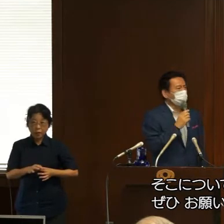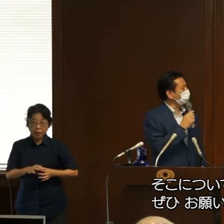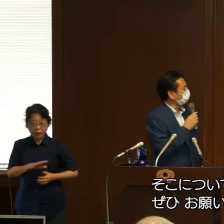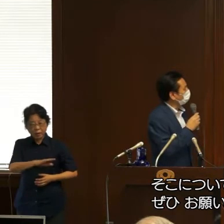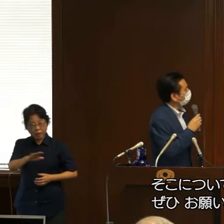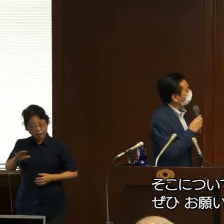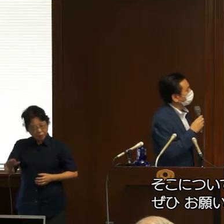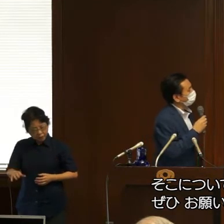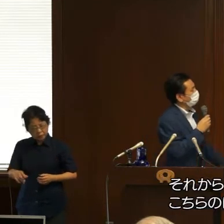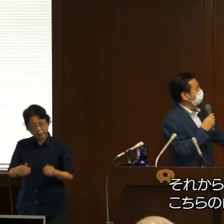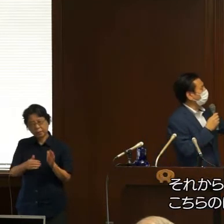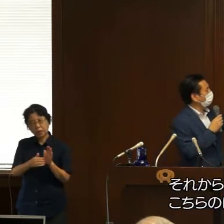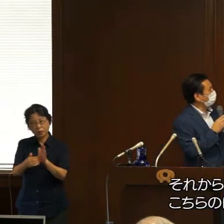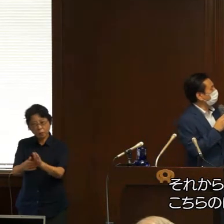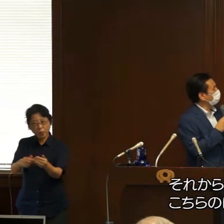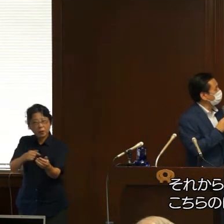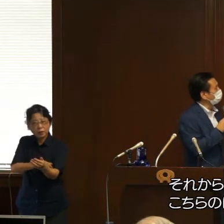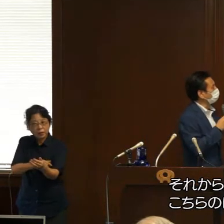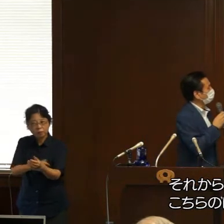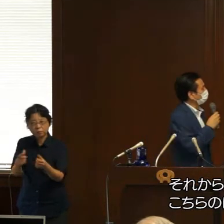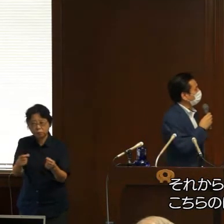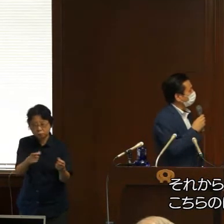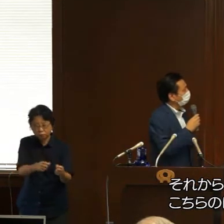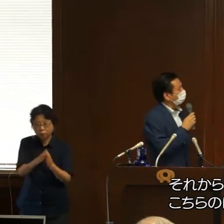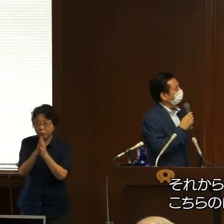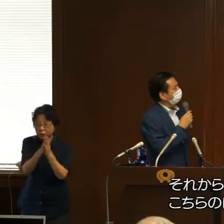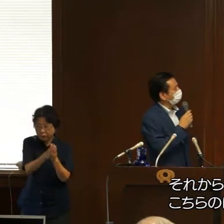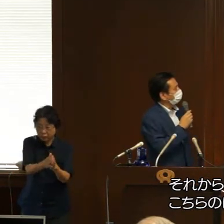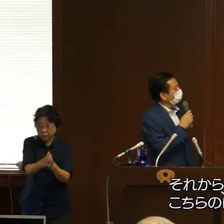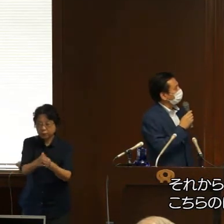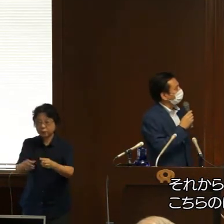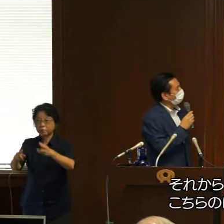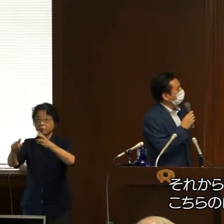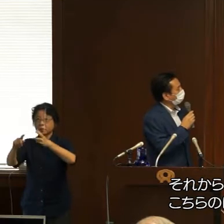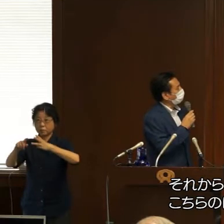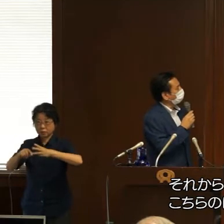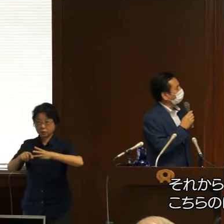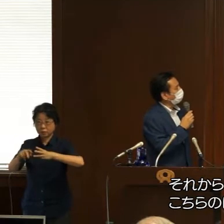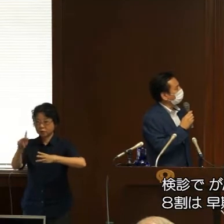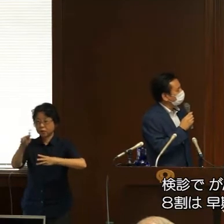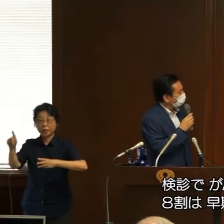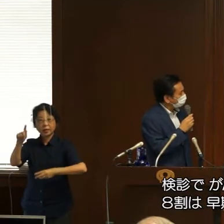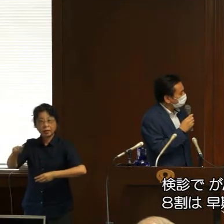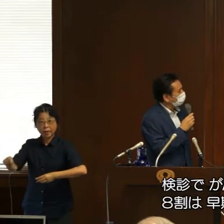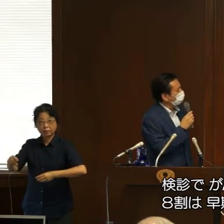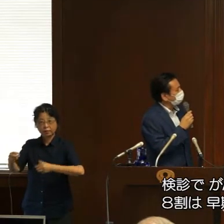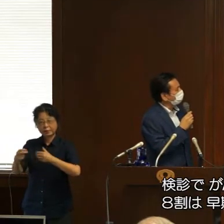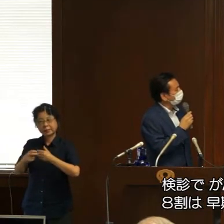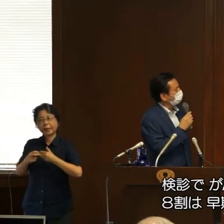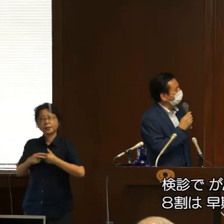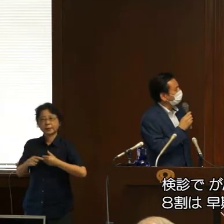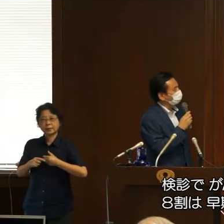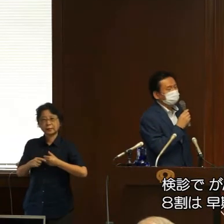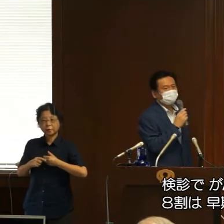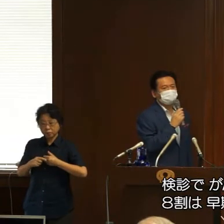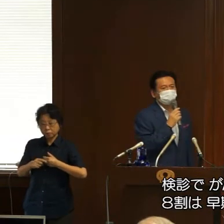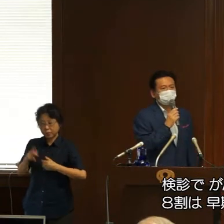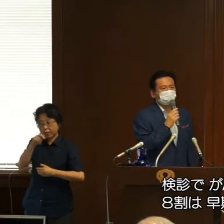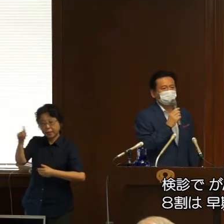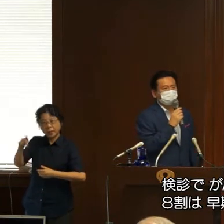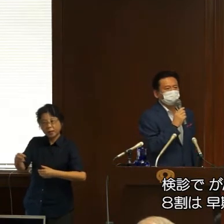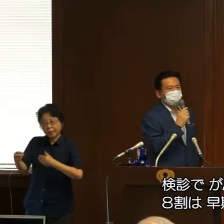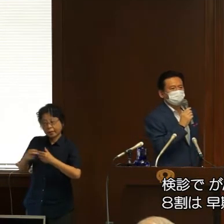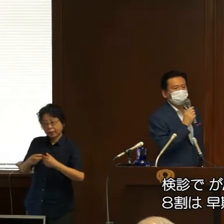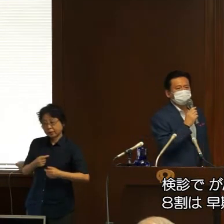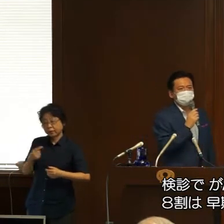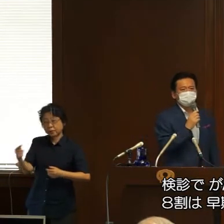をぜひお願いしたいと思います。それからがん検診、こちらの方も検診でがんが見つかった方8割は早期